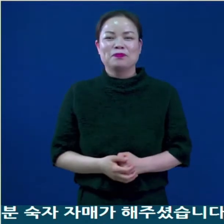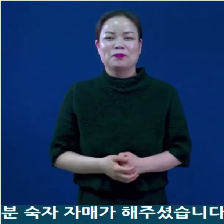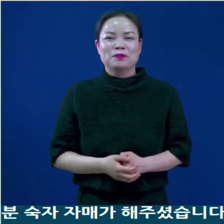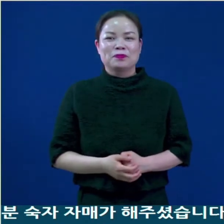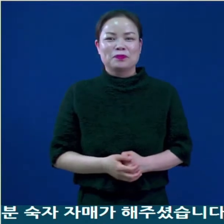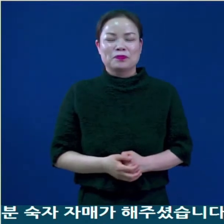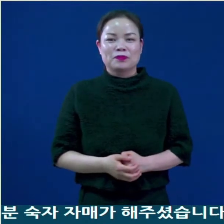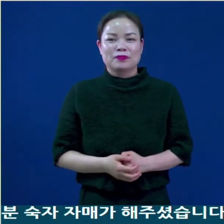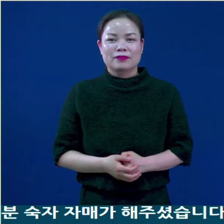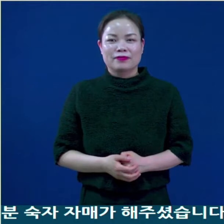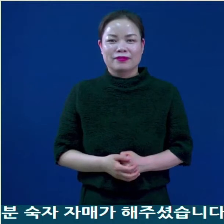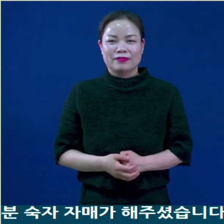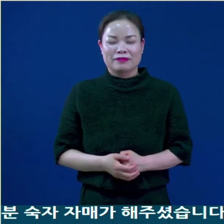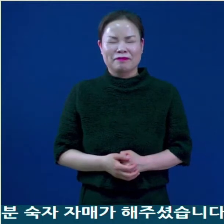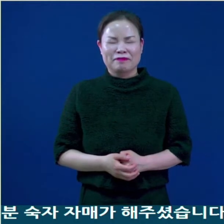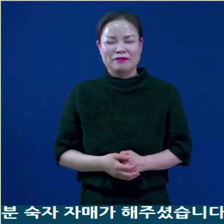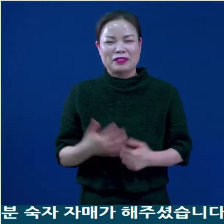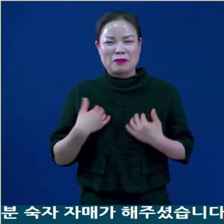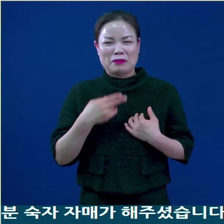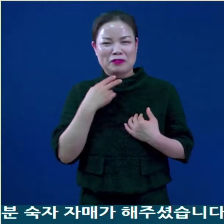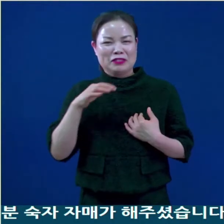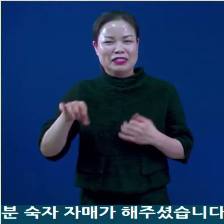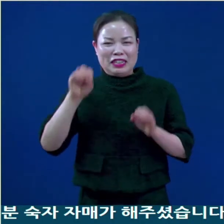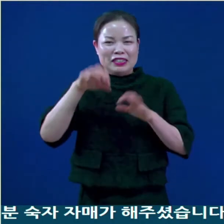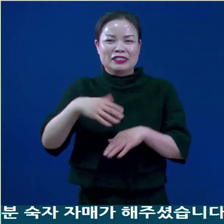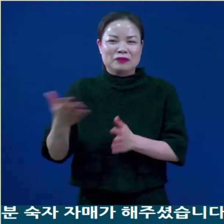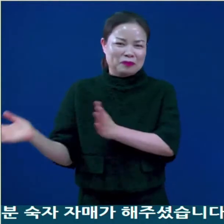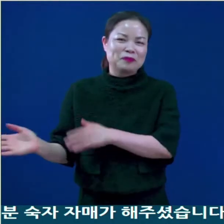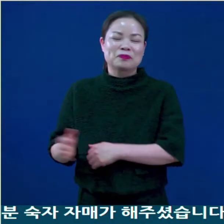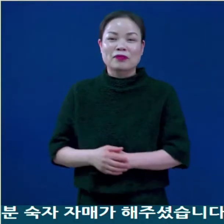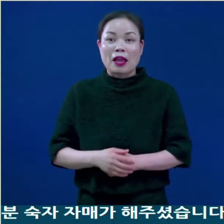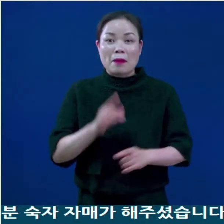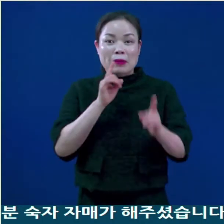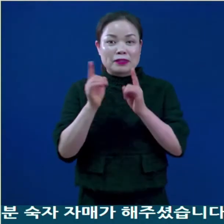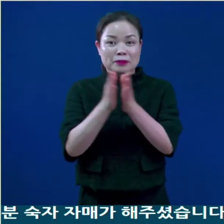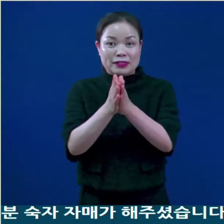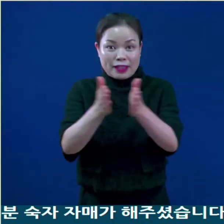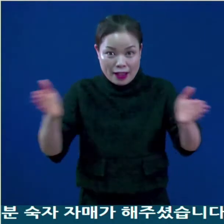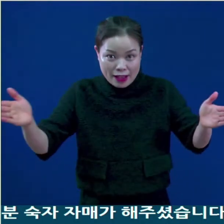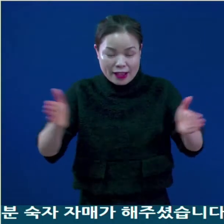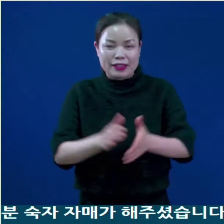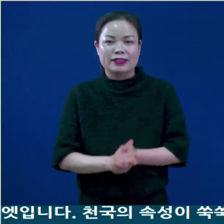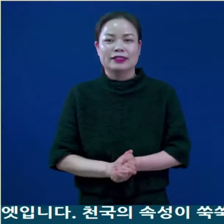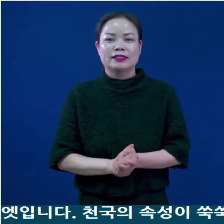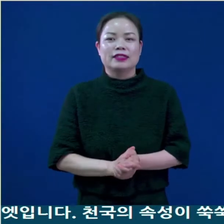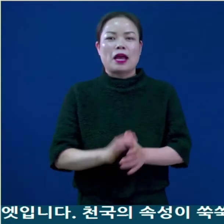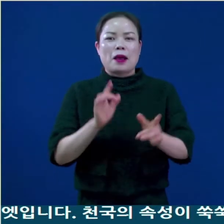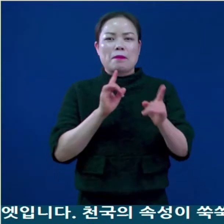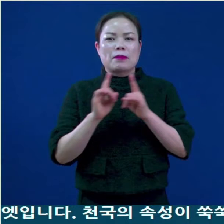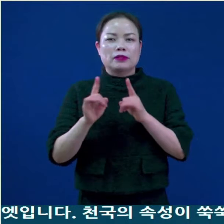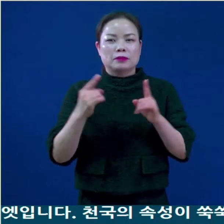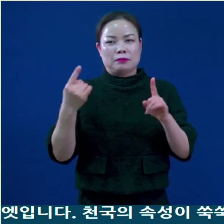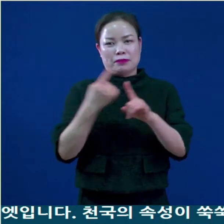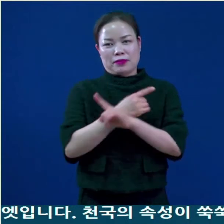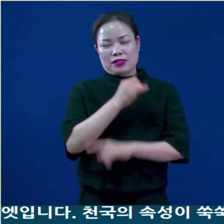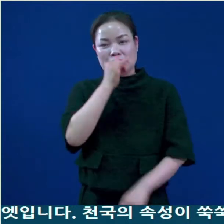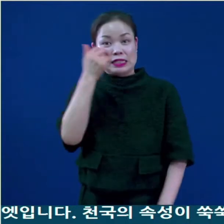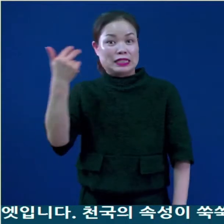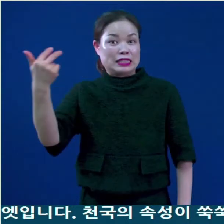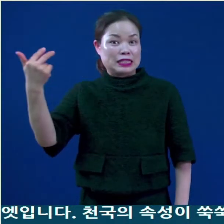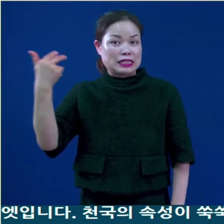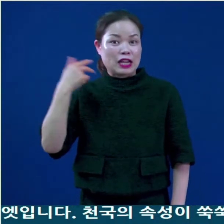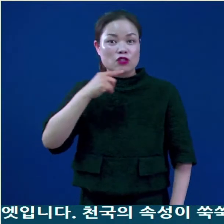자, 이제 싱거운 소리 그만하고 말씀으로 들어갑니다. 말씀에 좀 변경이 있습니다.